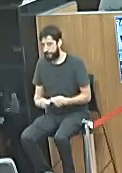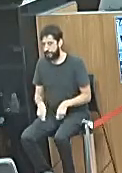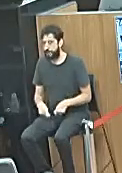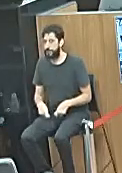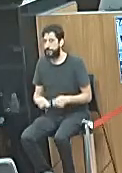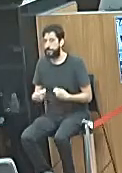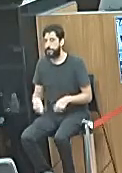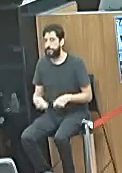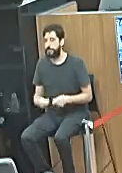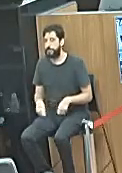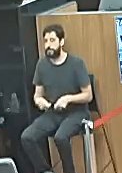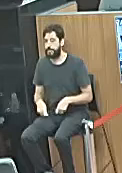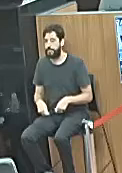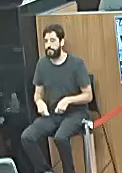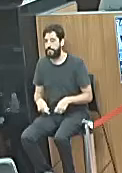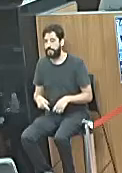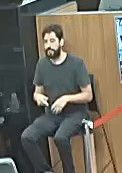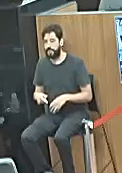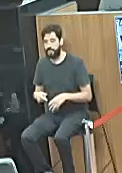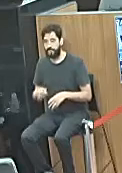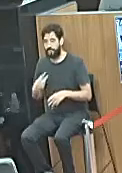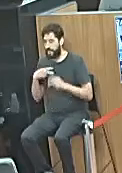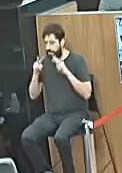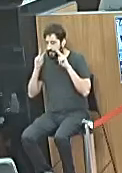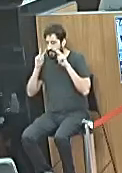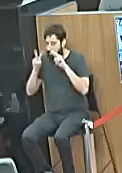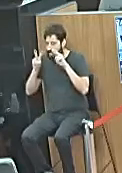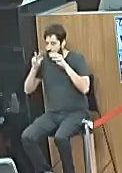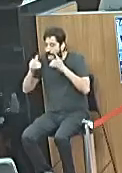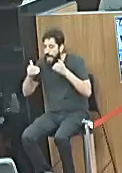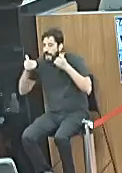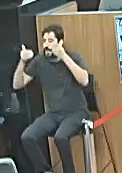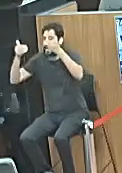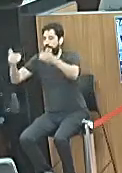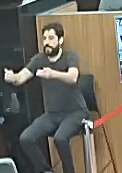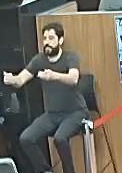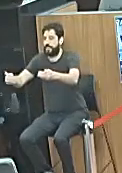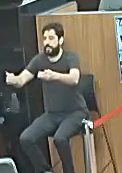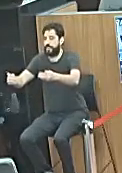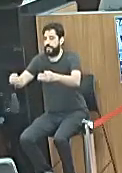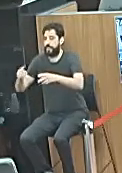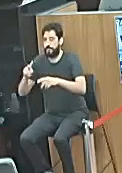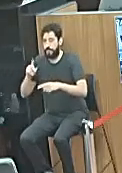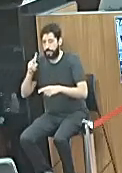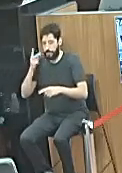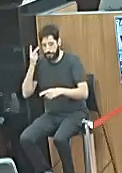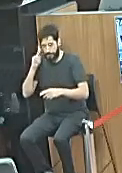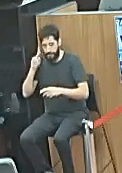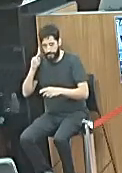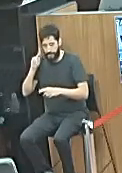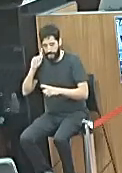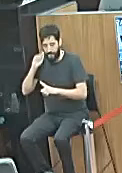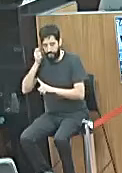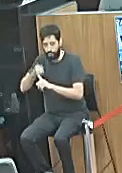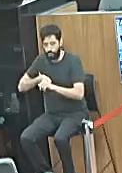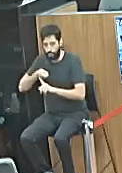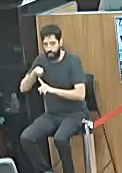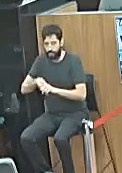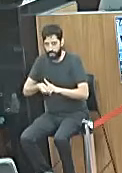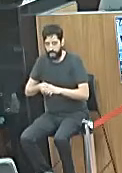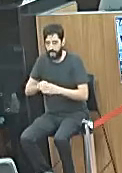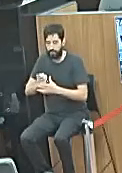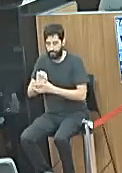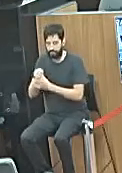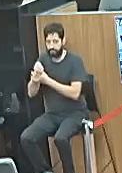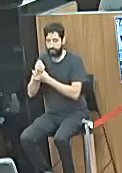necessário desculpe ir além da visão tradicional para o enfrentamento dos problemas de segurança pública isso nós todos